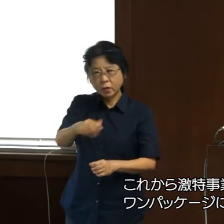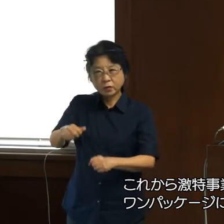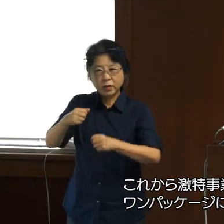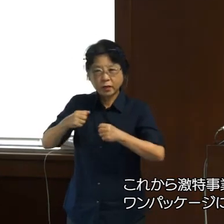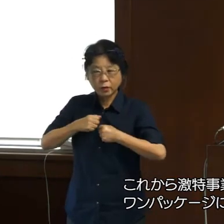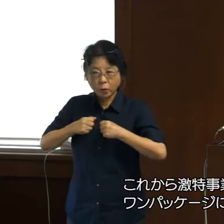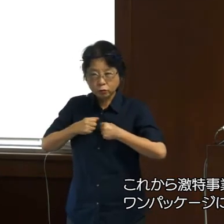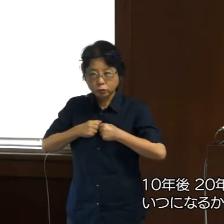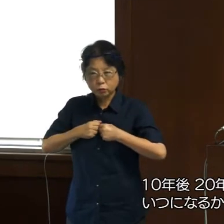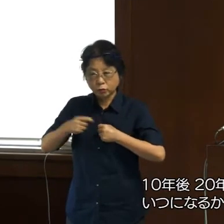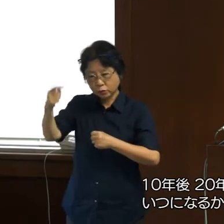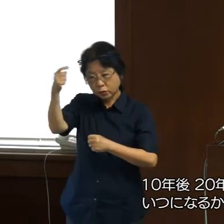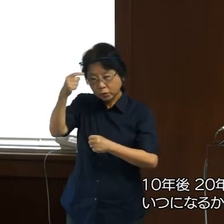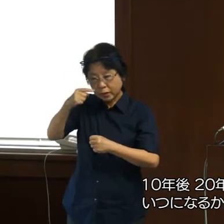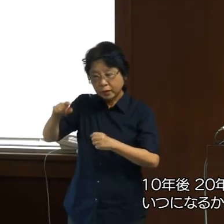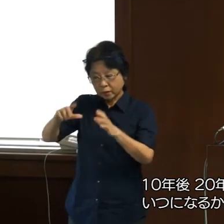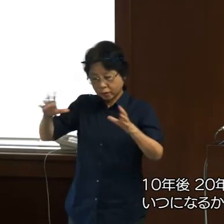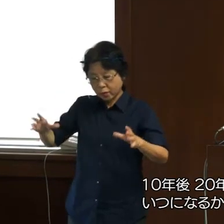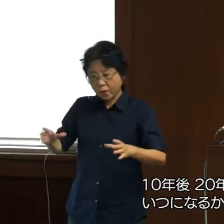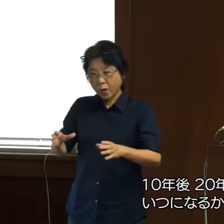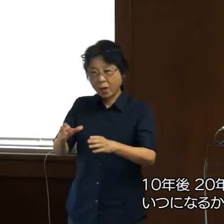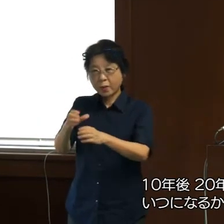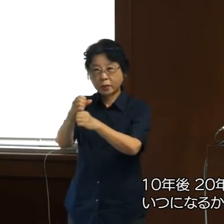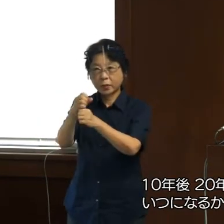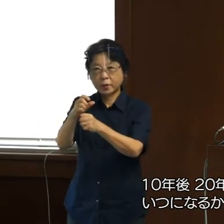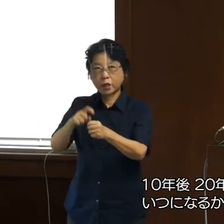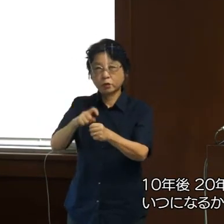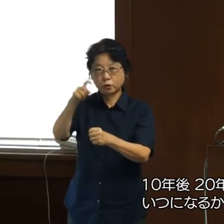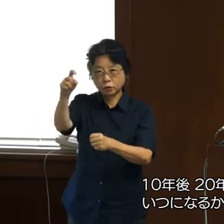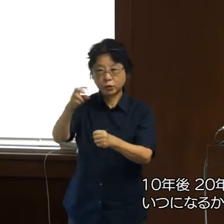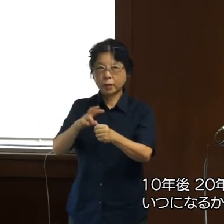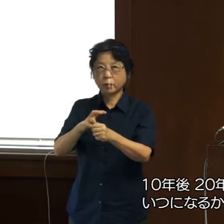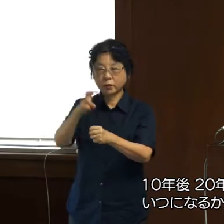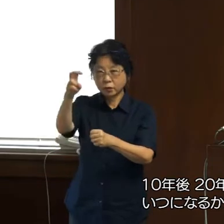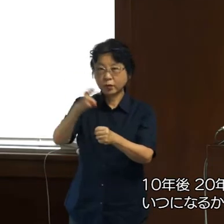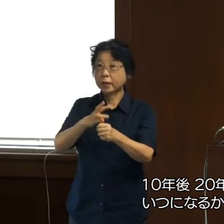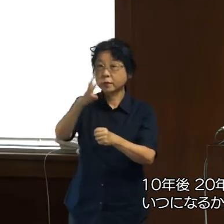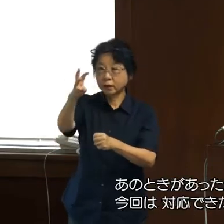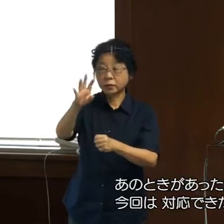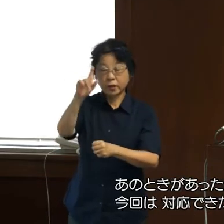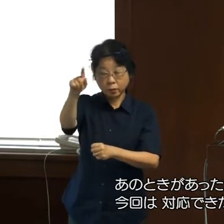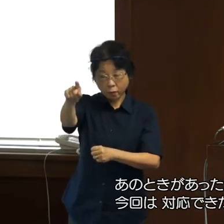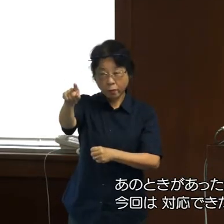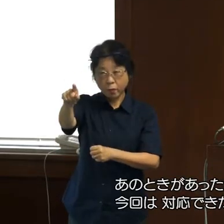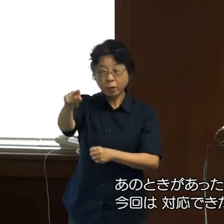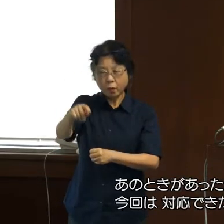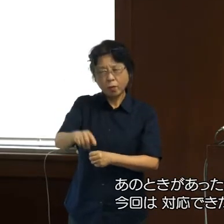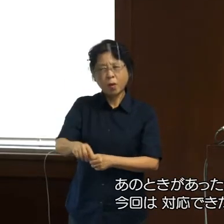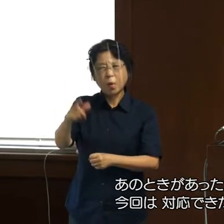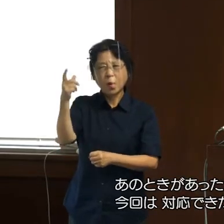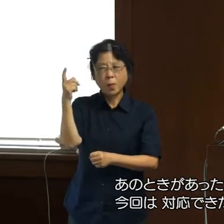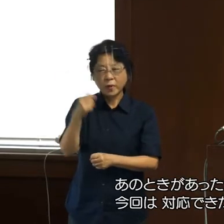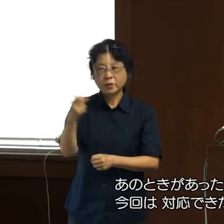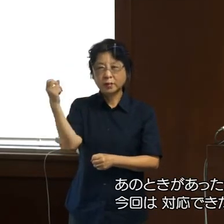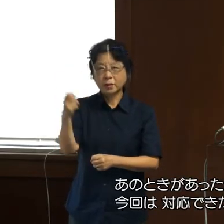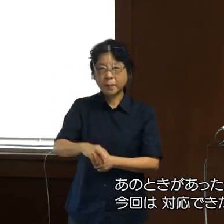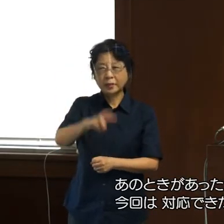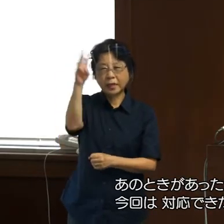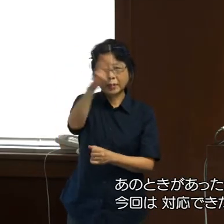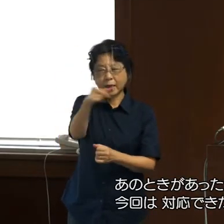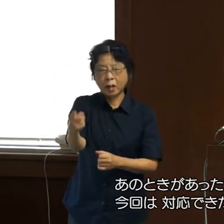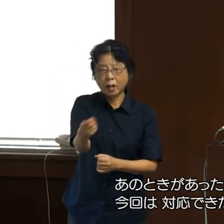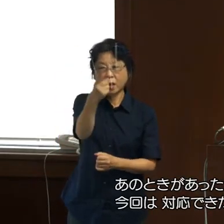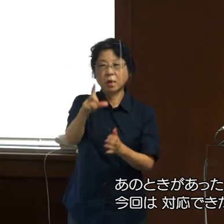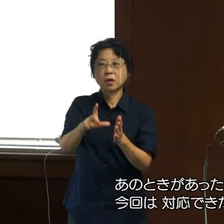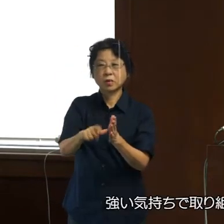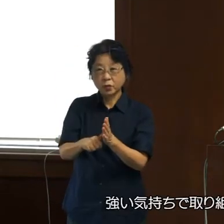そ10年後、20年後、30年後、50年後、いつになるかわからないけれども、あの時があったから今回は対応できたというふう